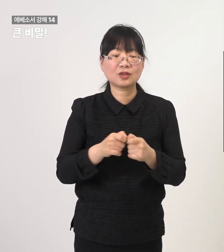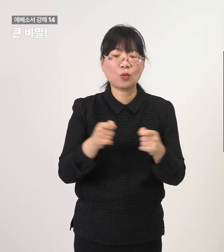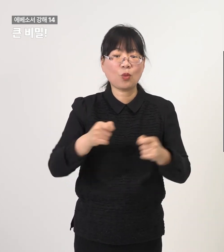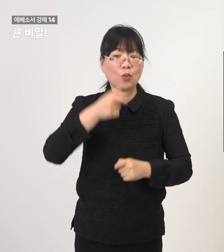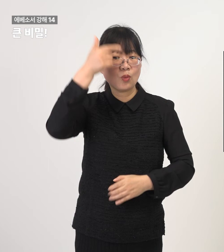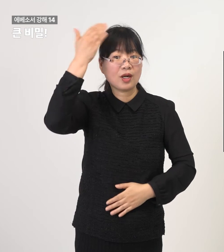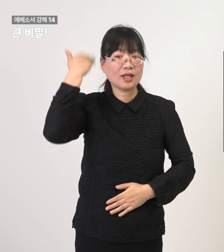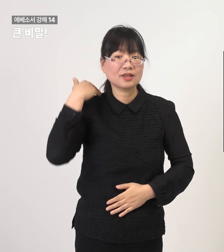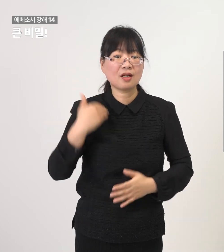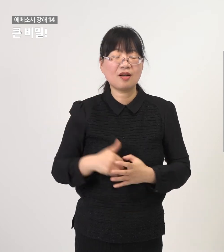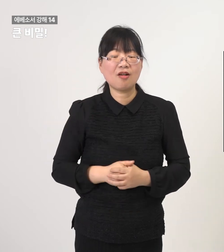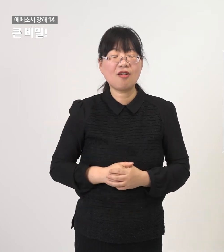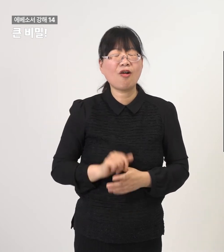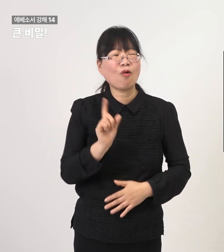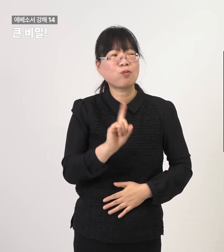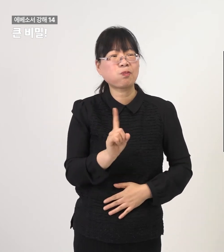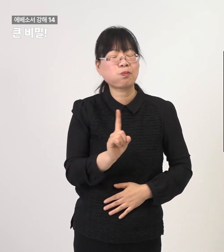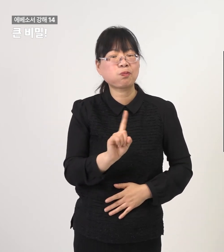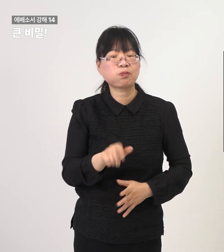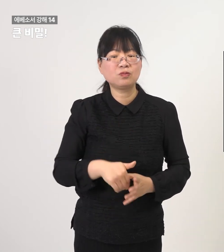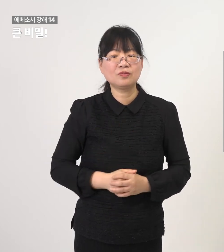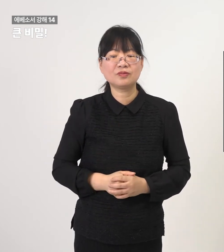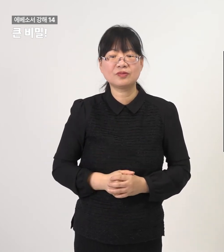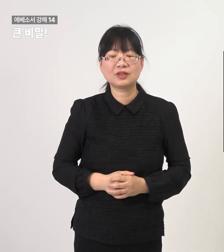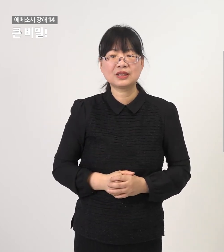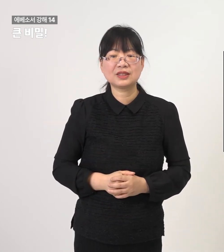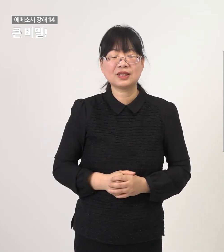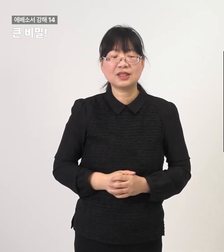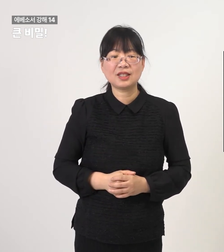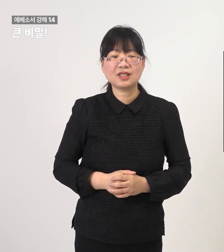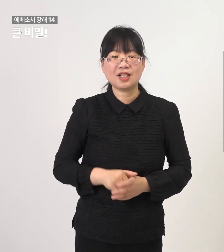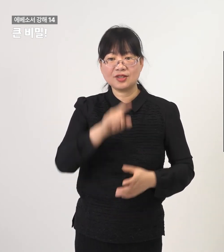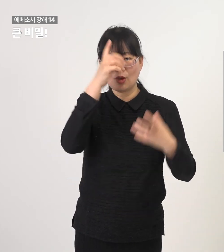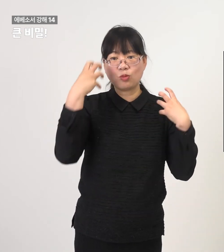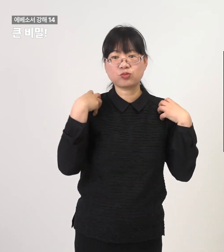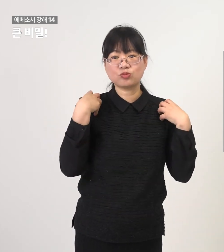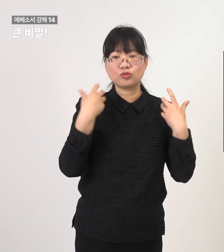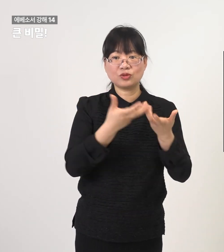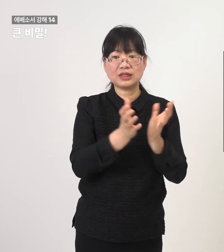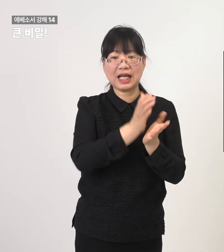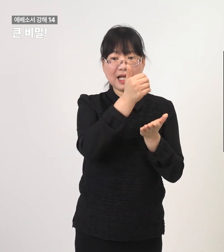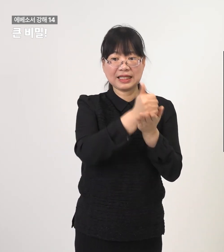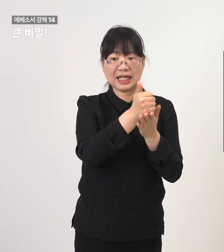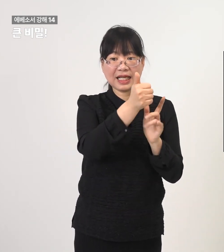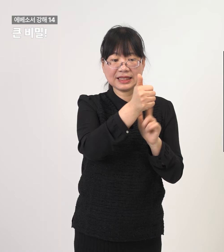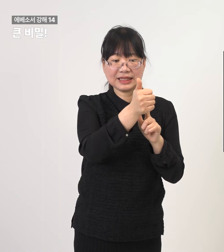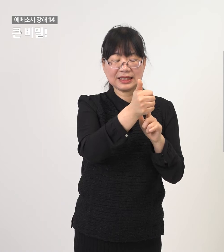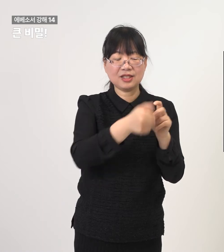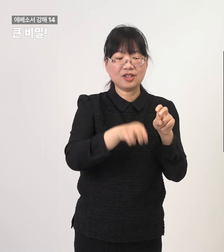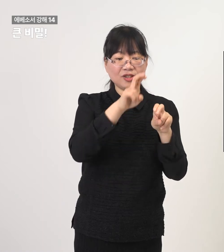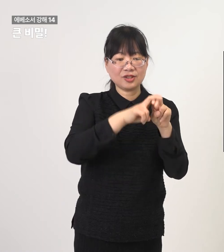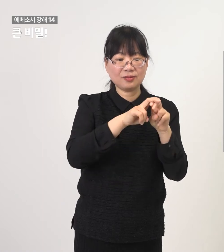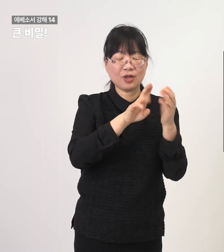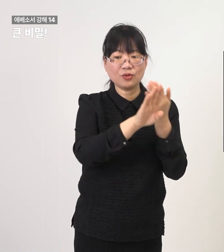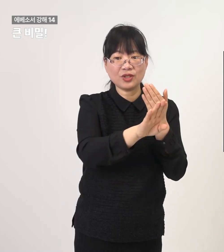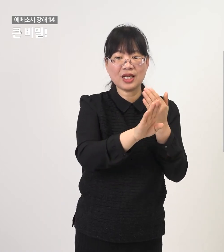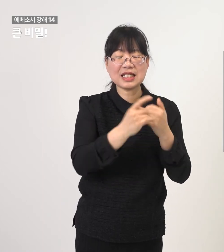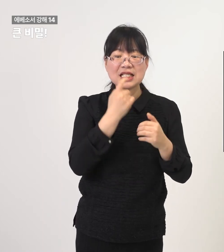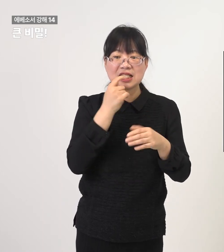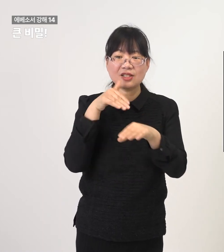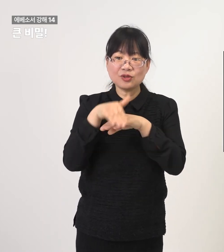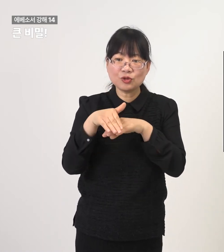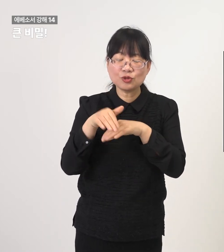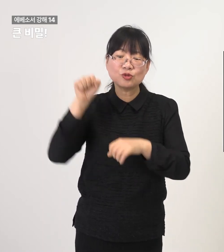오래전에 어느 장관이 된 지 얼마 안 돼가지고 그 장관이 참 민주화